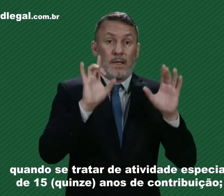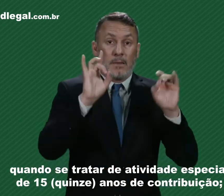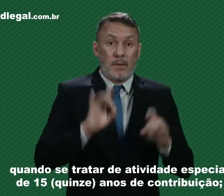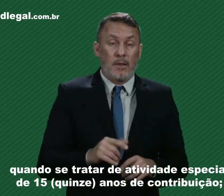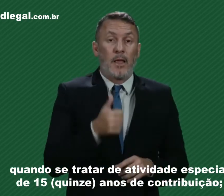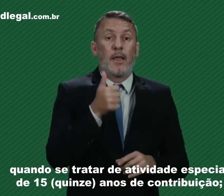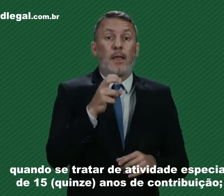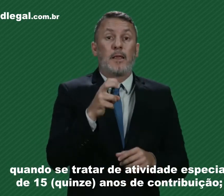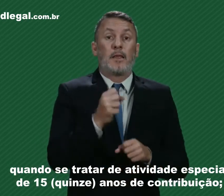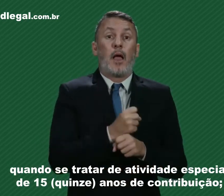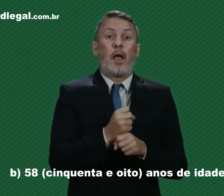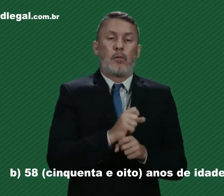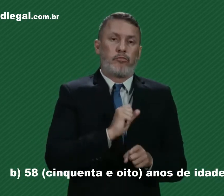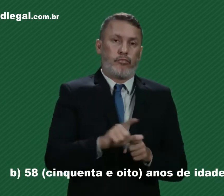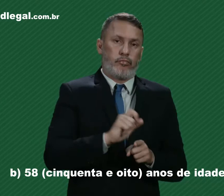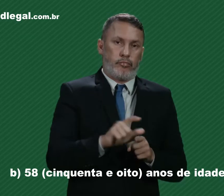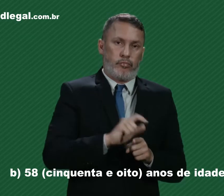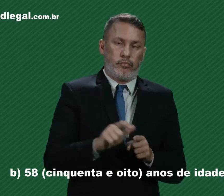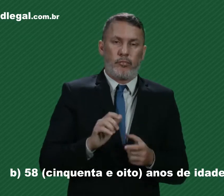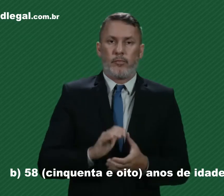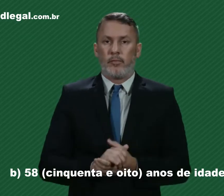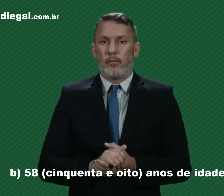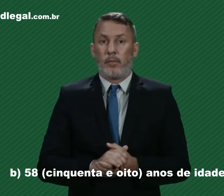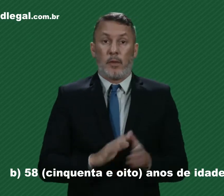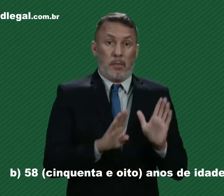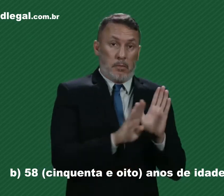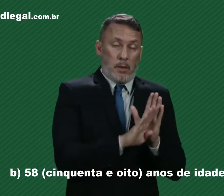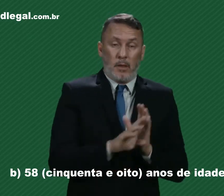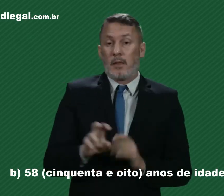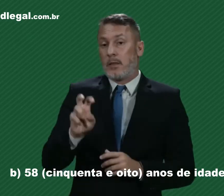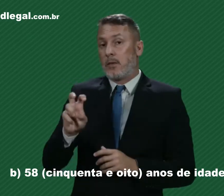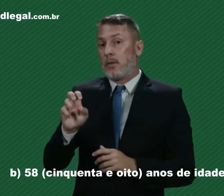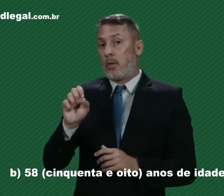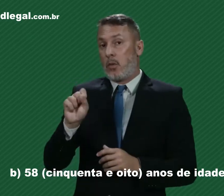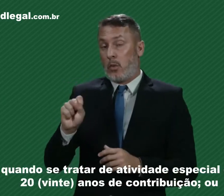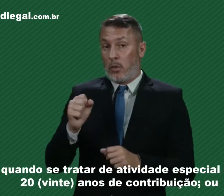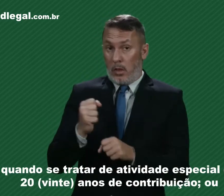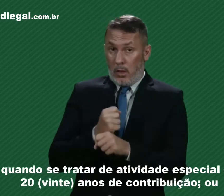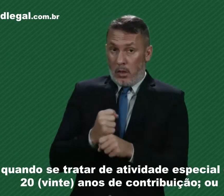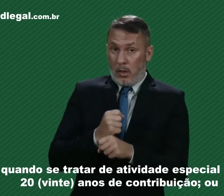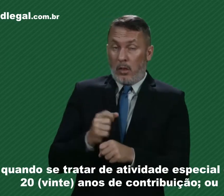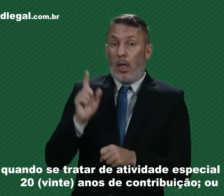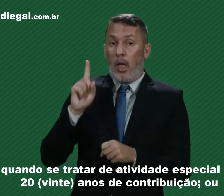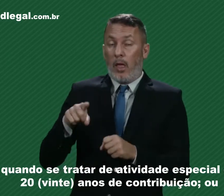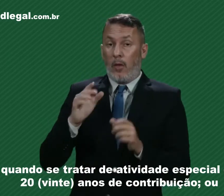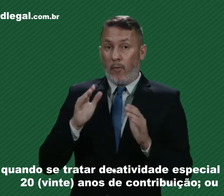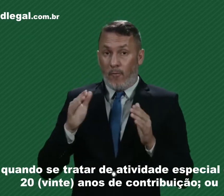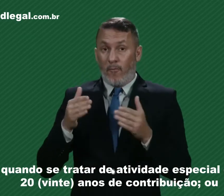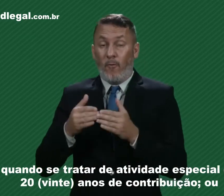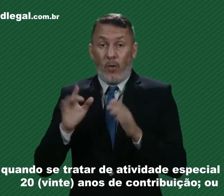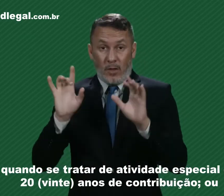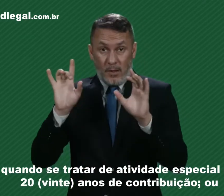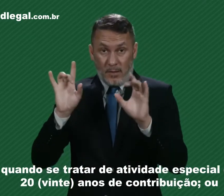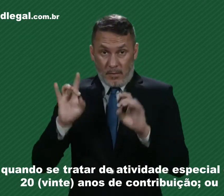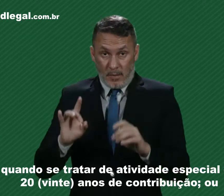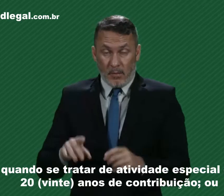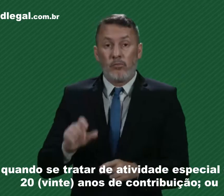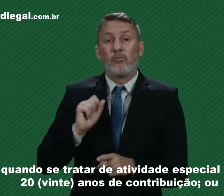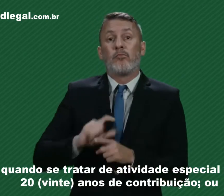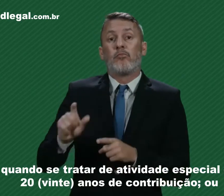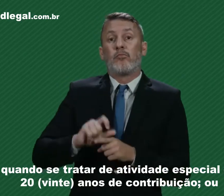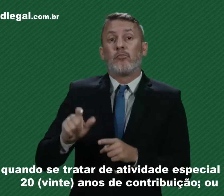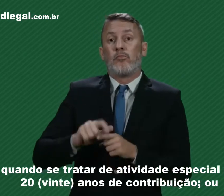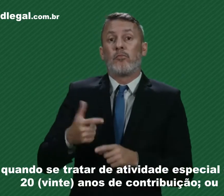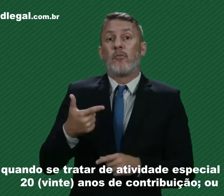15 anos de contribuição. Alínea B. 58 anos de idade, quando se tratar de atividade especial